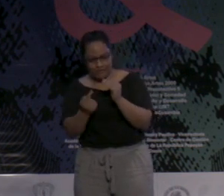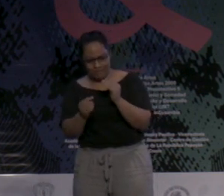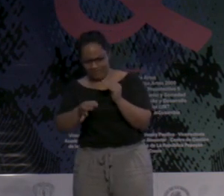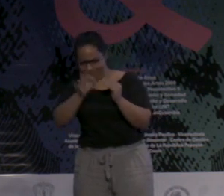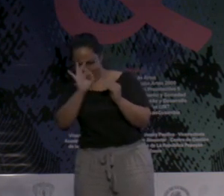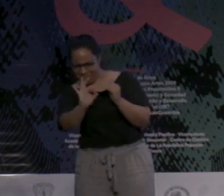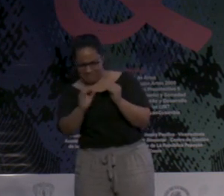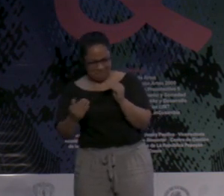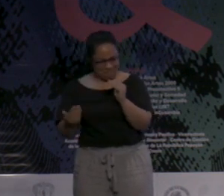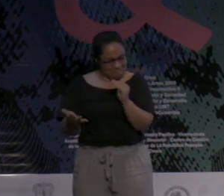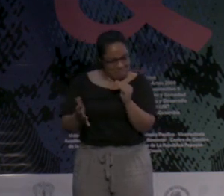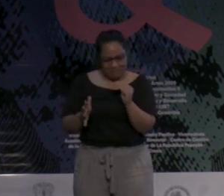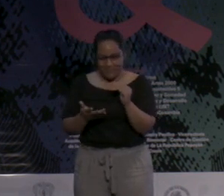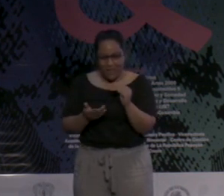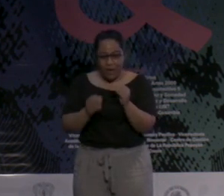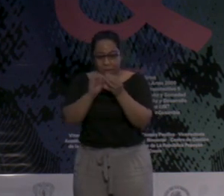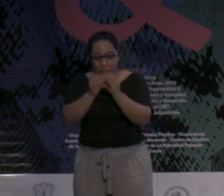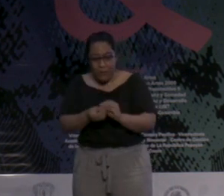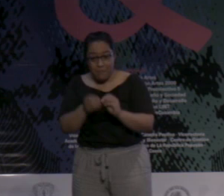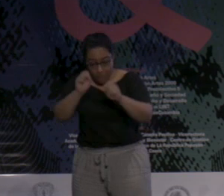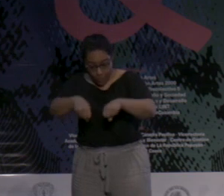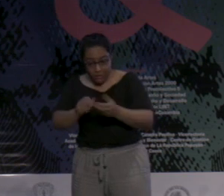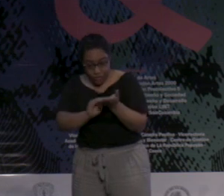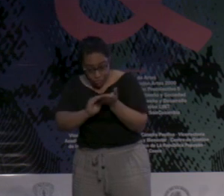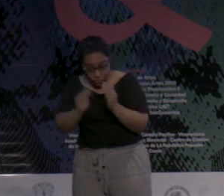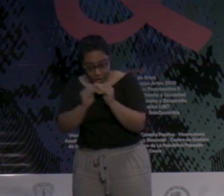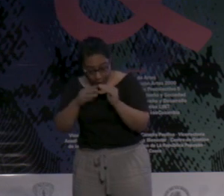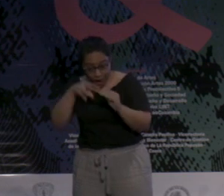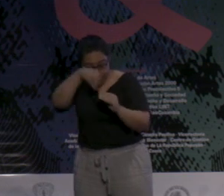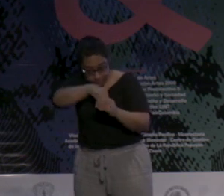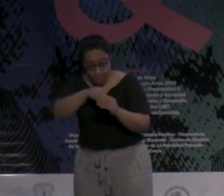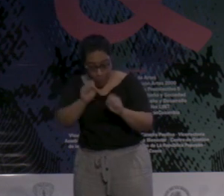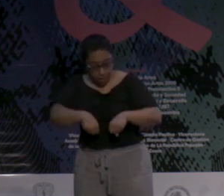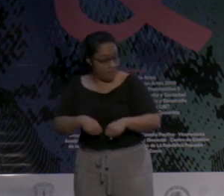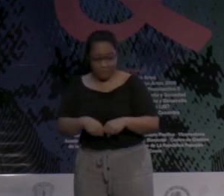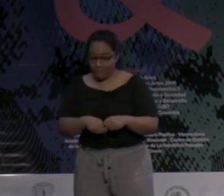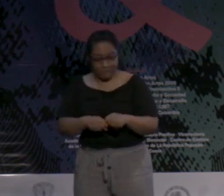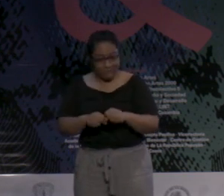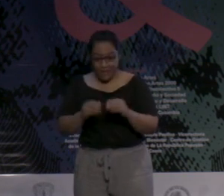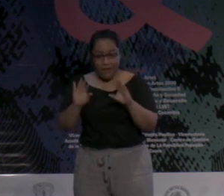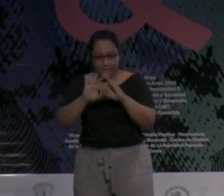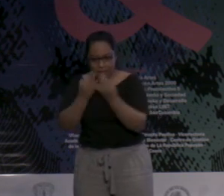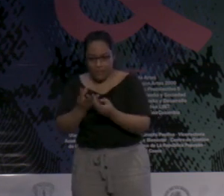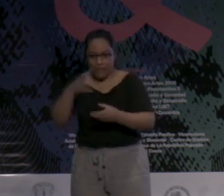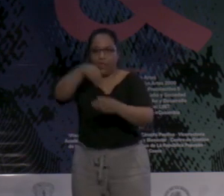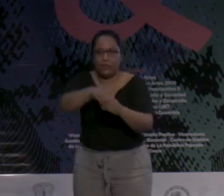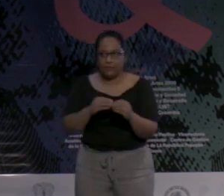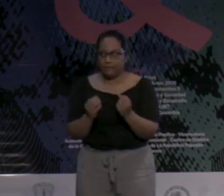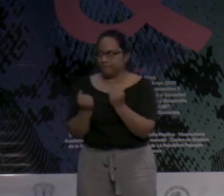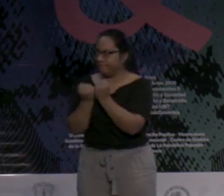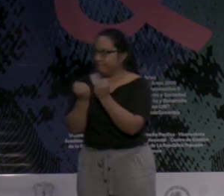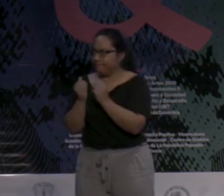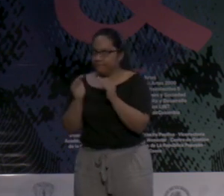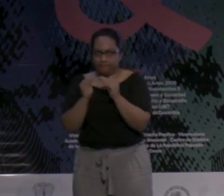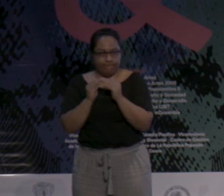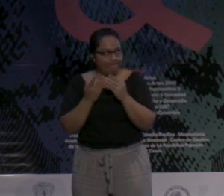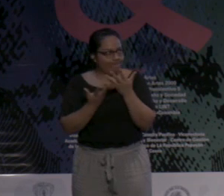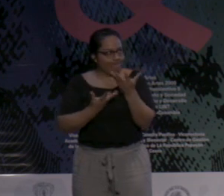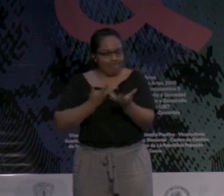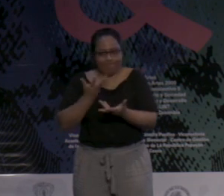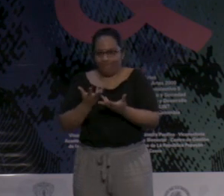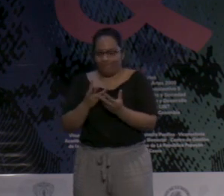originalidad o cualquier inicio de expresión de las familias. Las familias son encajadas por montones frente a estas casas que borran cualquier tipo de